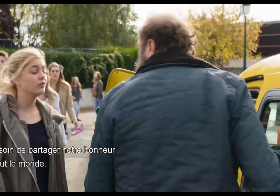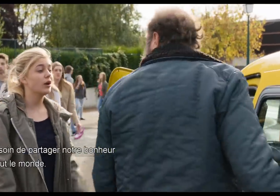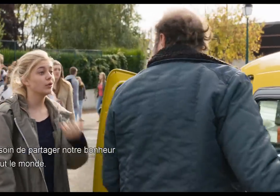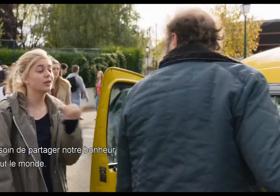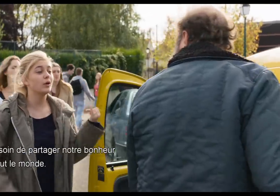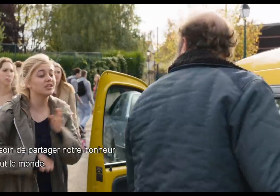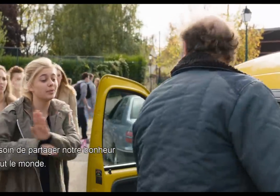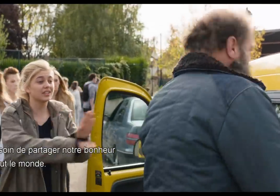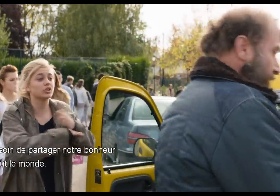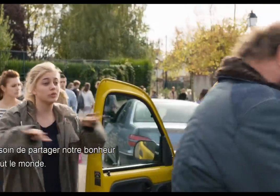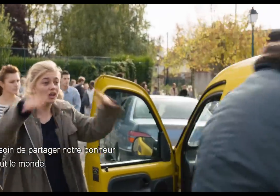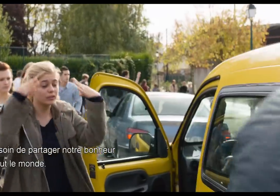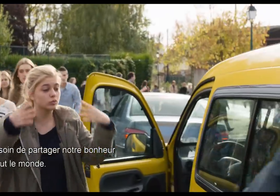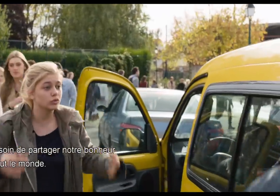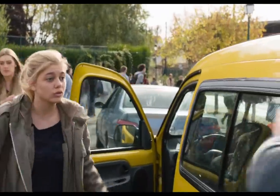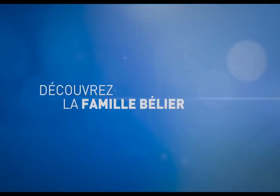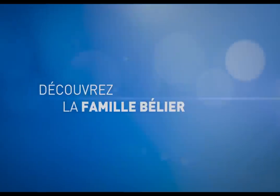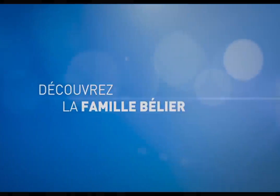Sous-titrage-Canada